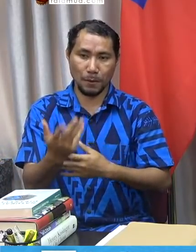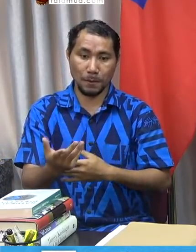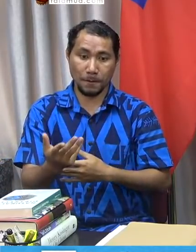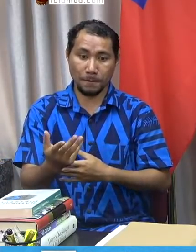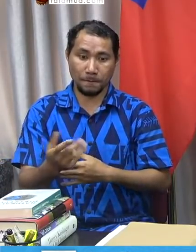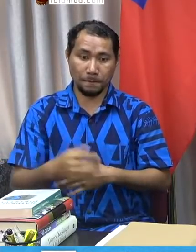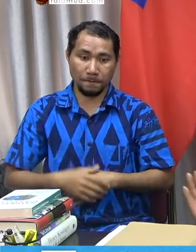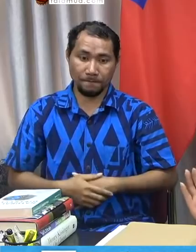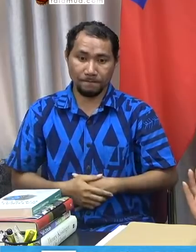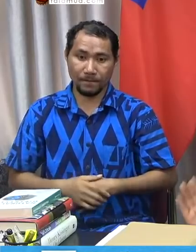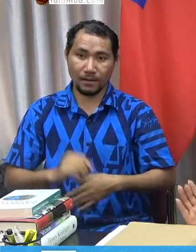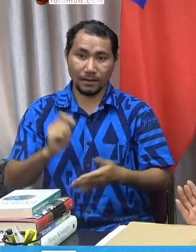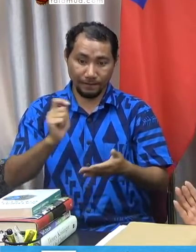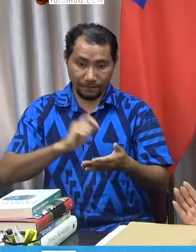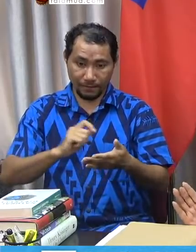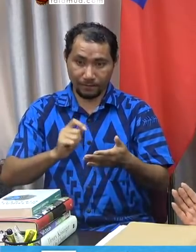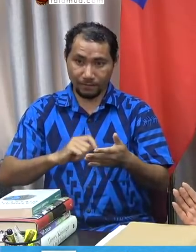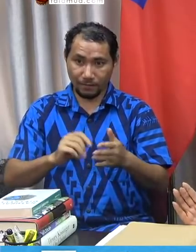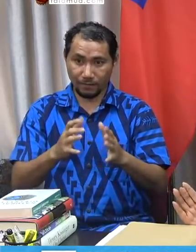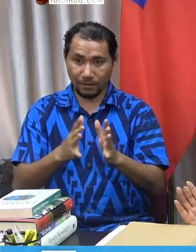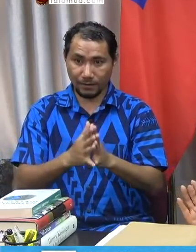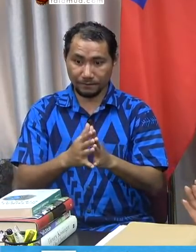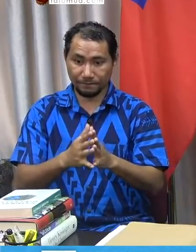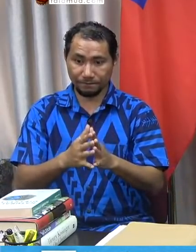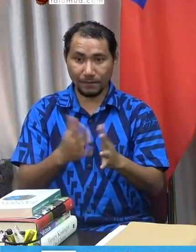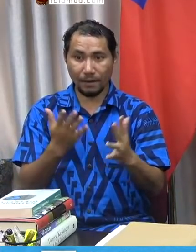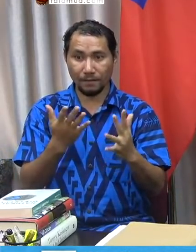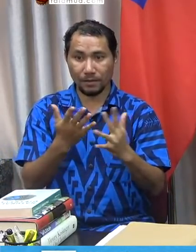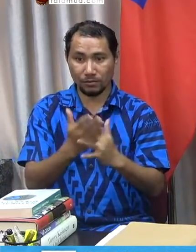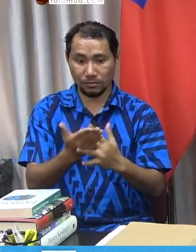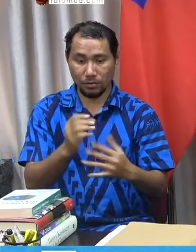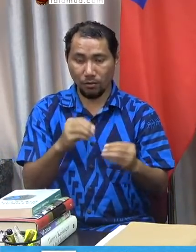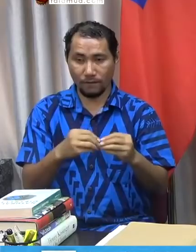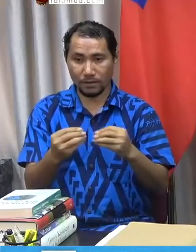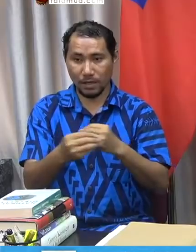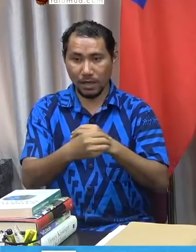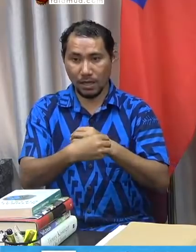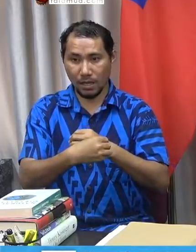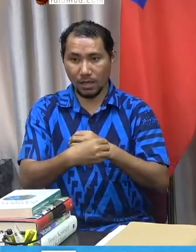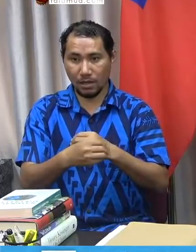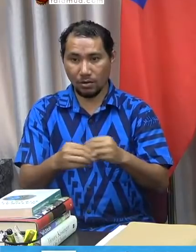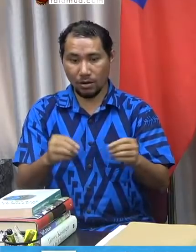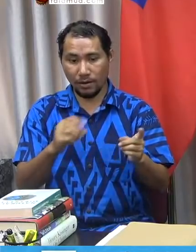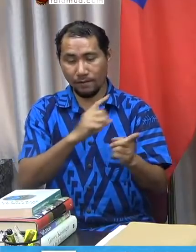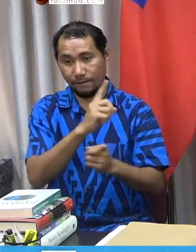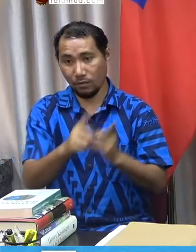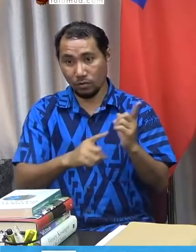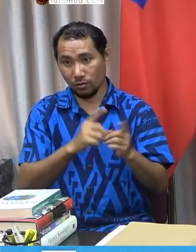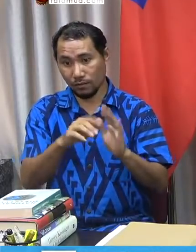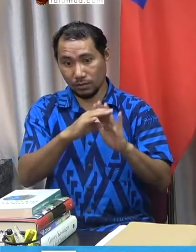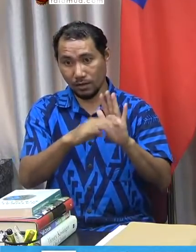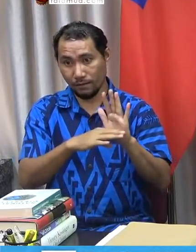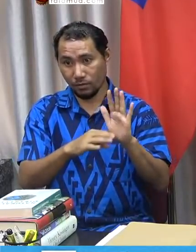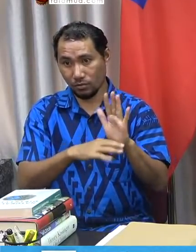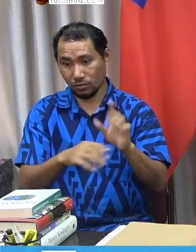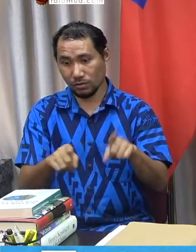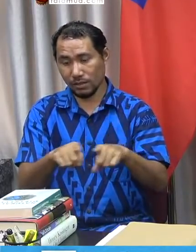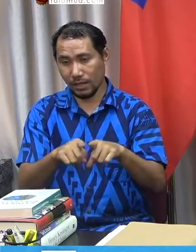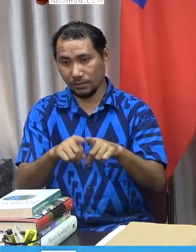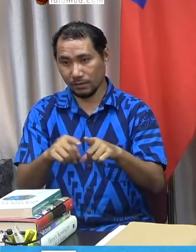vā o le ofisa o le fono whai tūlafono ma le whaamaumaunga a le ofisa o le sili.